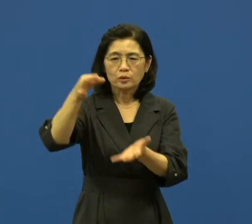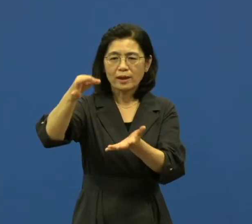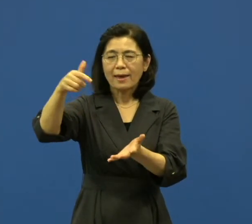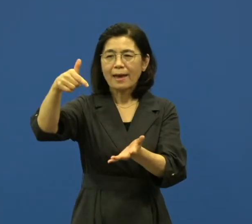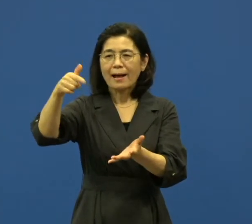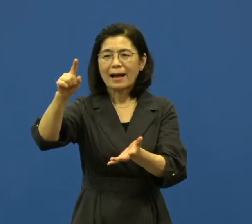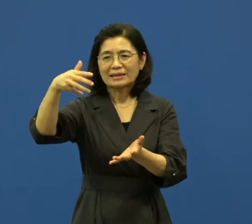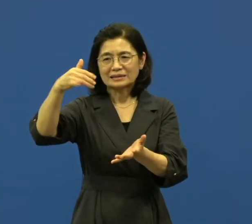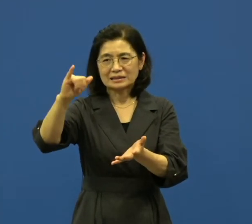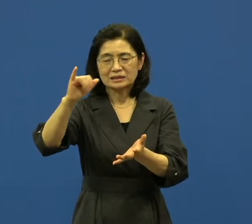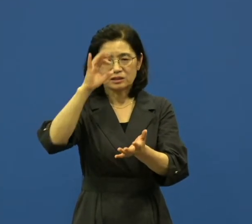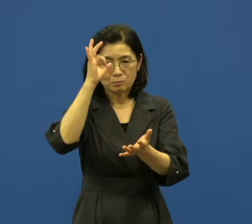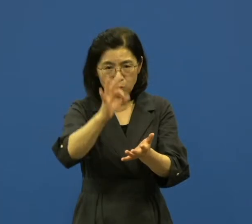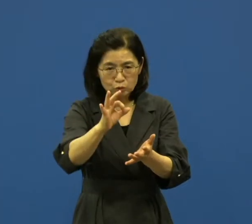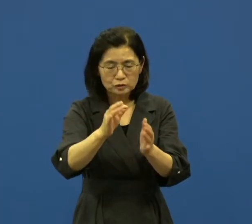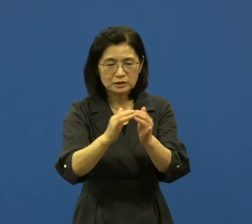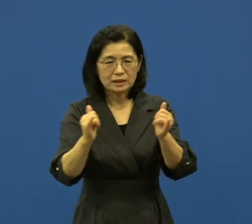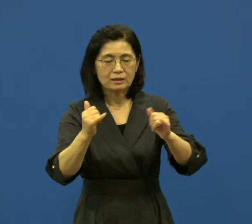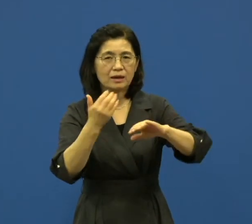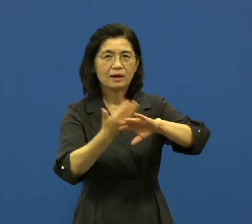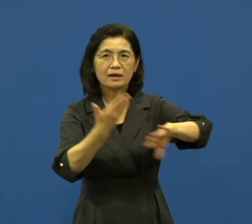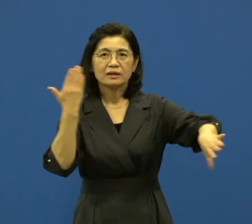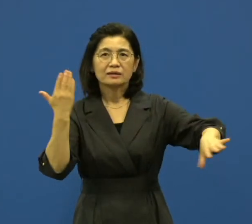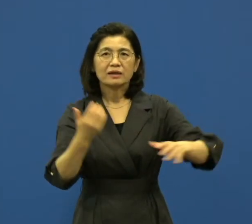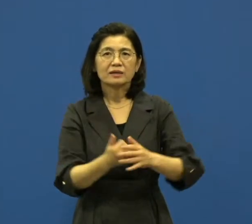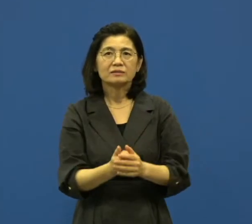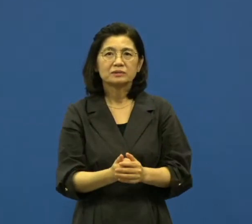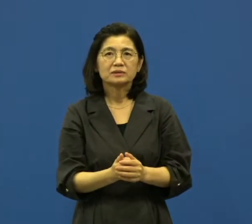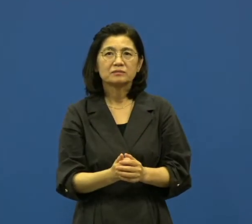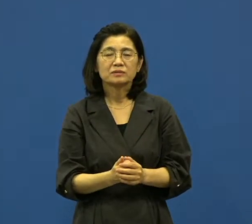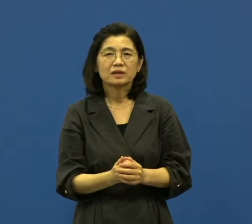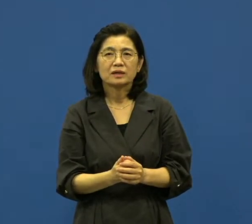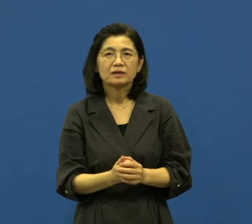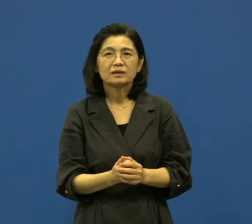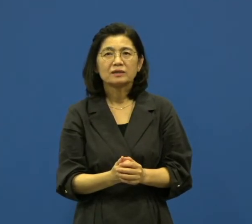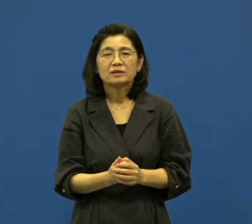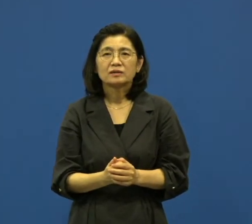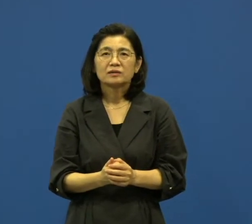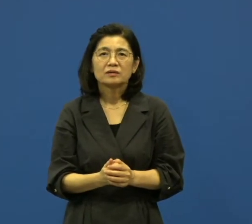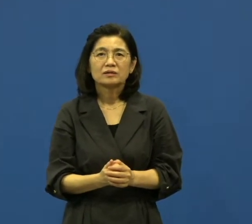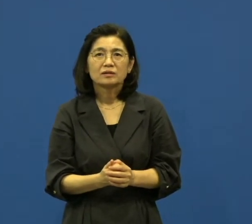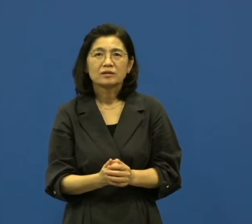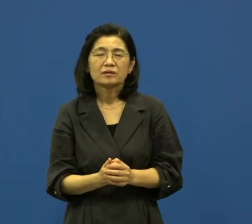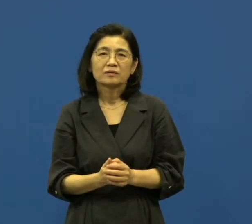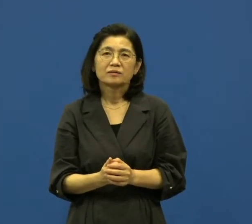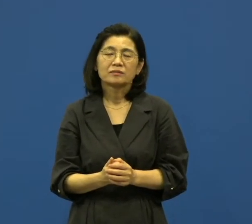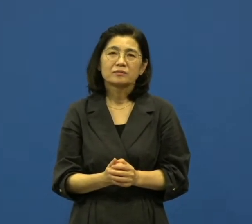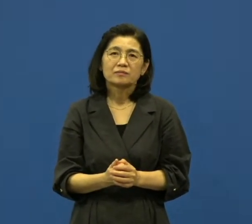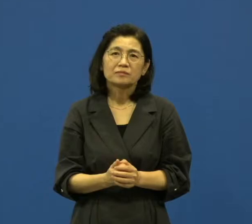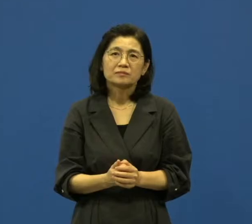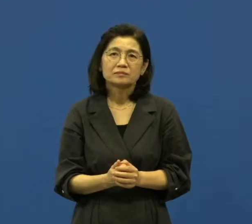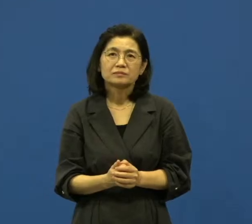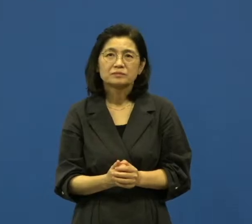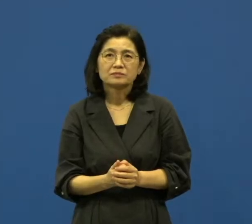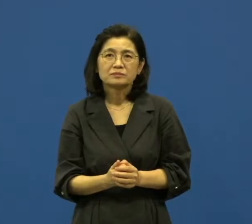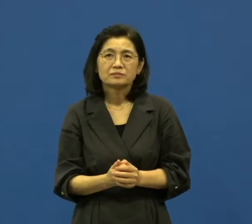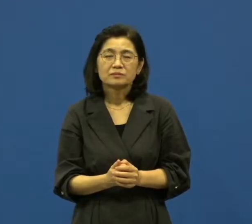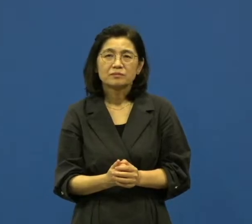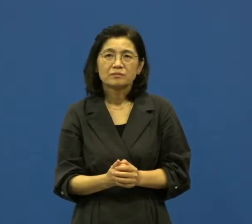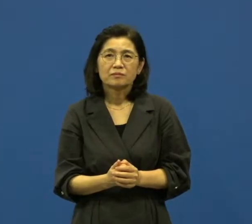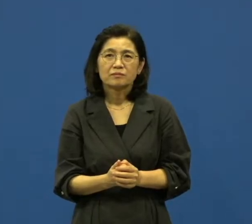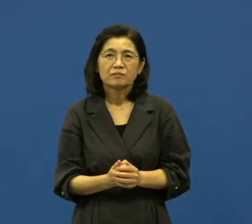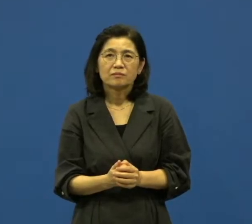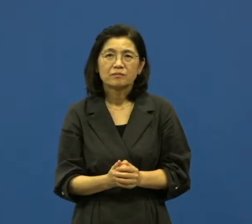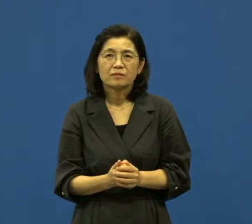달라요. 출세에만 목을 매는 사람과 하나님의 나라 관점에서 직업으로 사는 사람은 다른 것입니다. 그들의